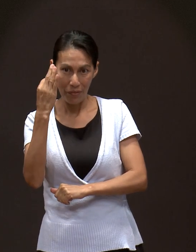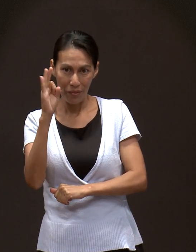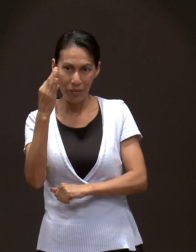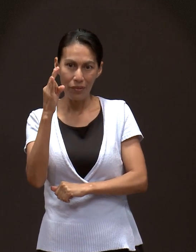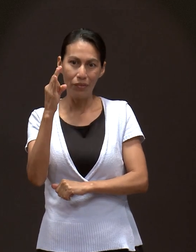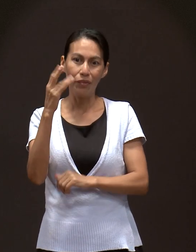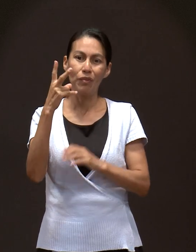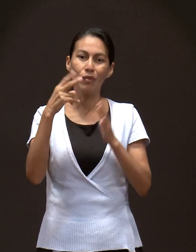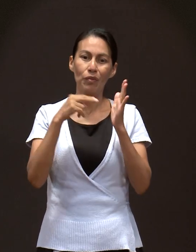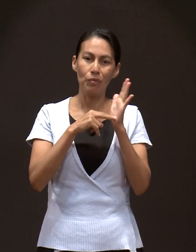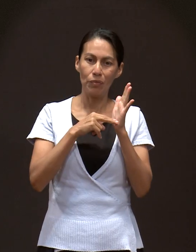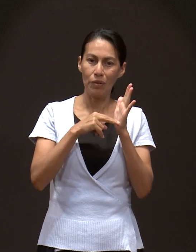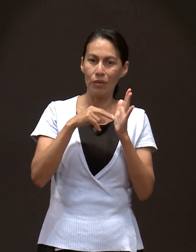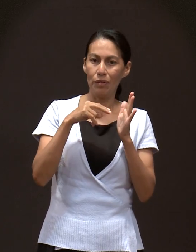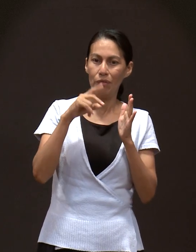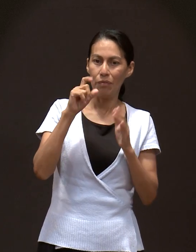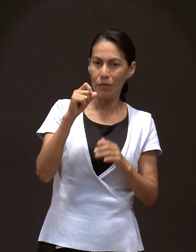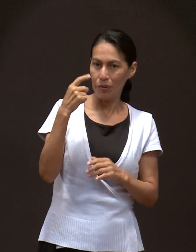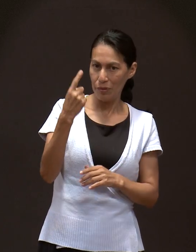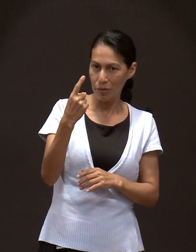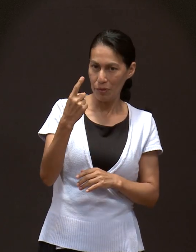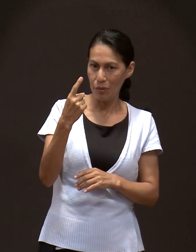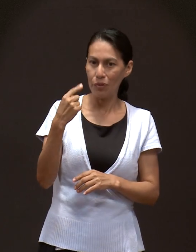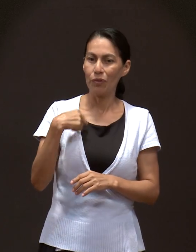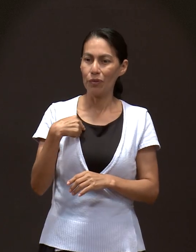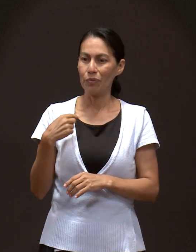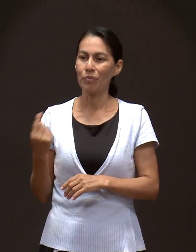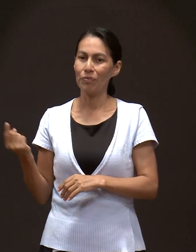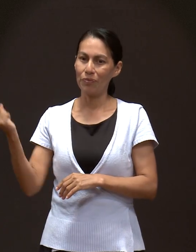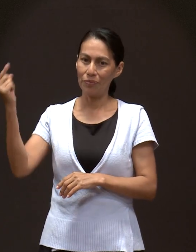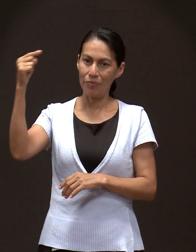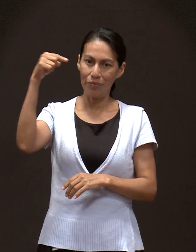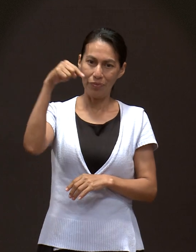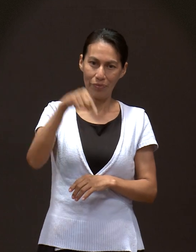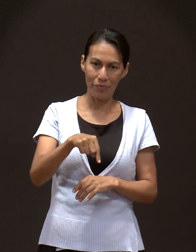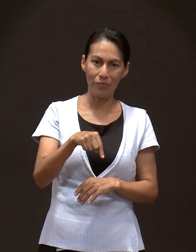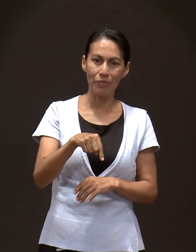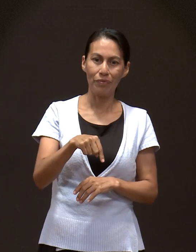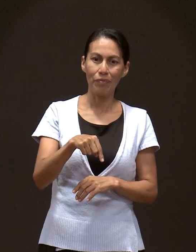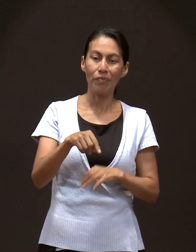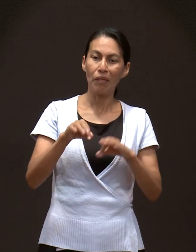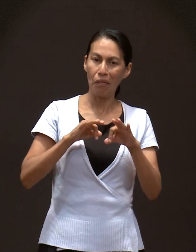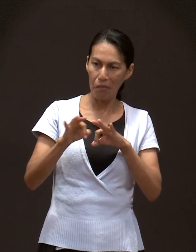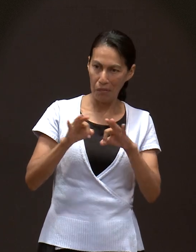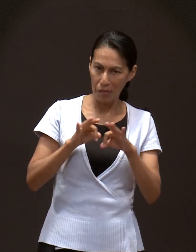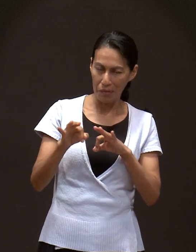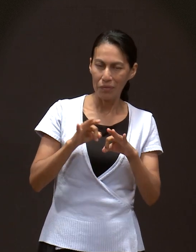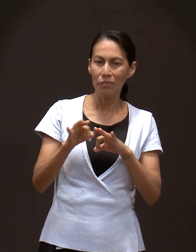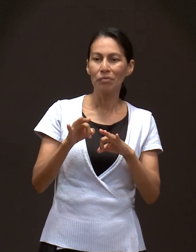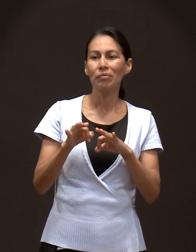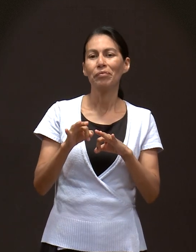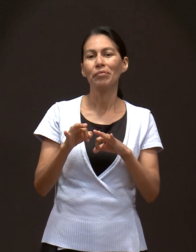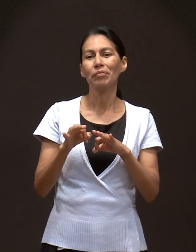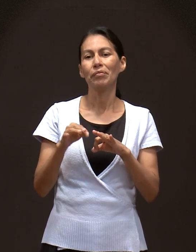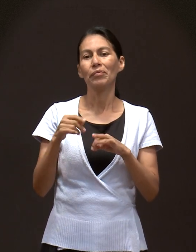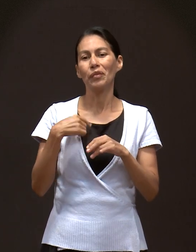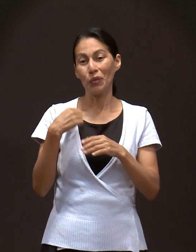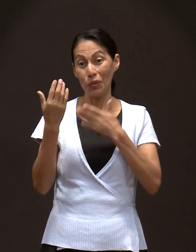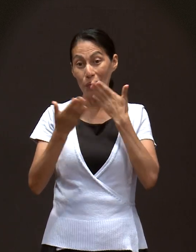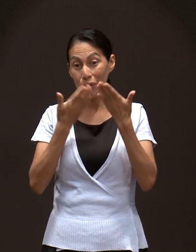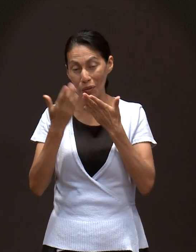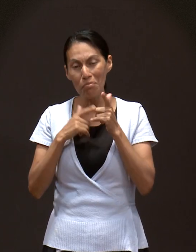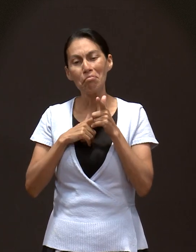del 2020, yo venía, del 2021, yo venía para Montemorelos para tomar el trabajo